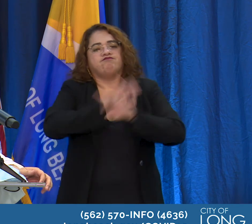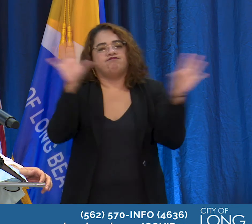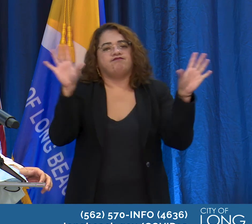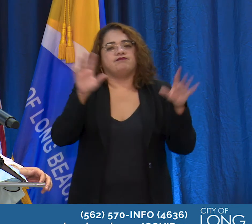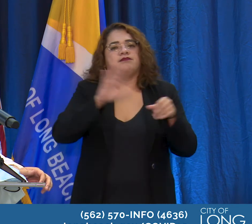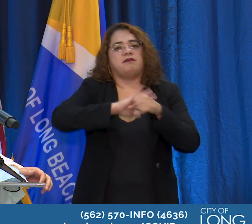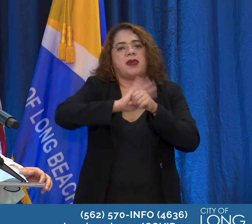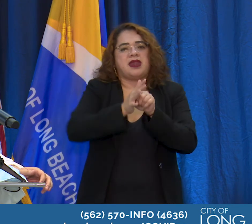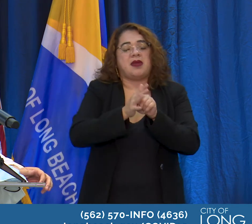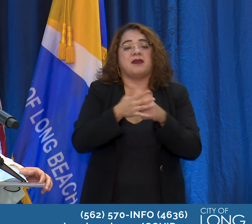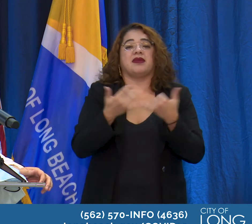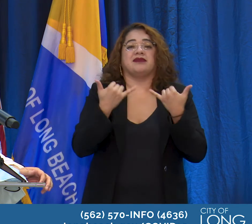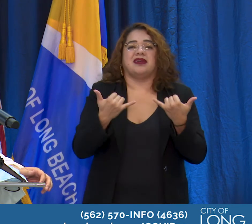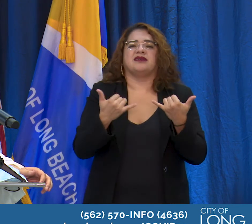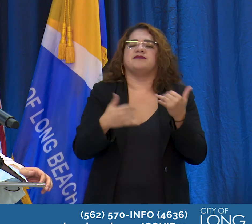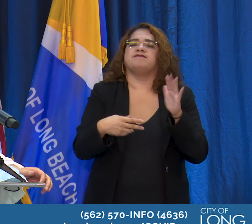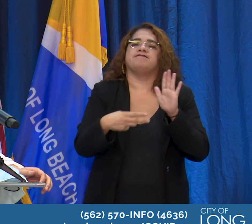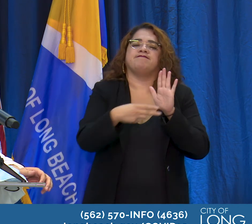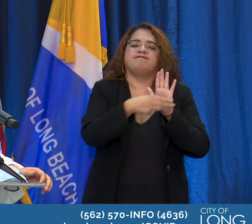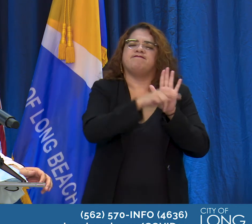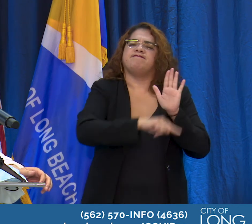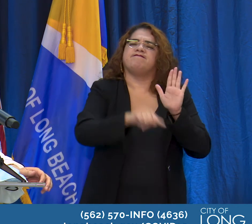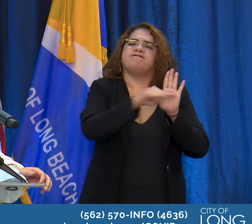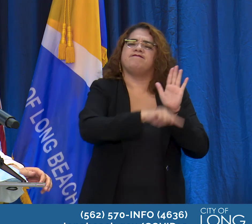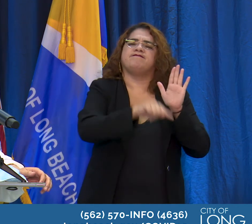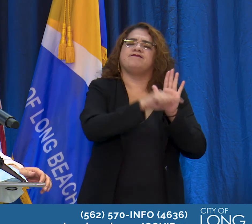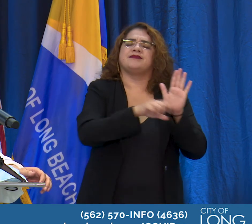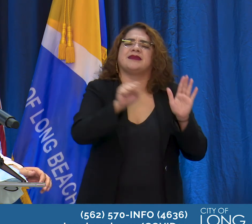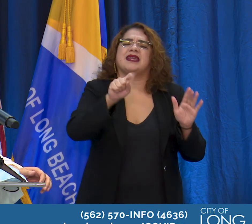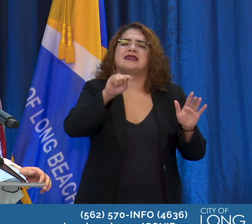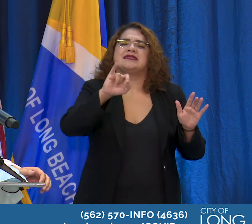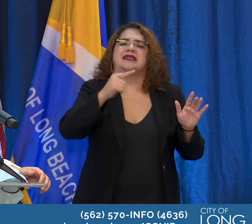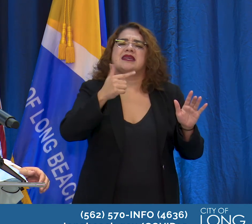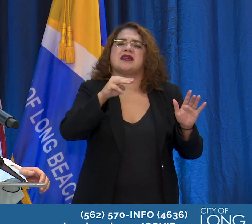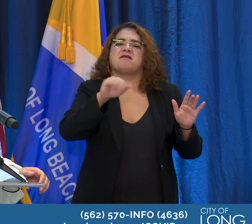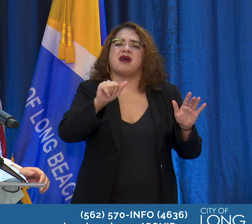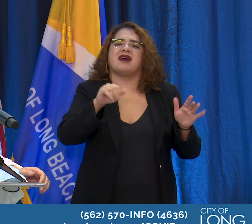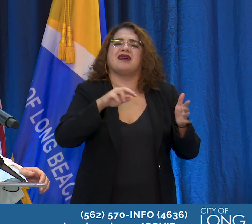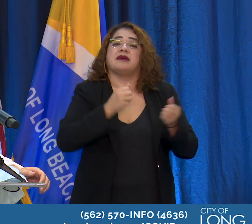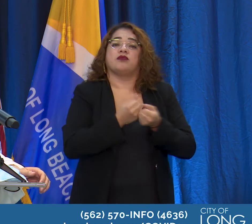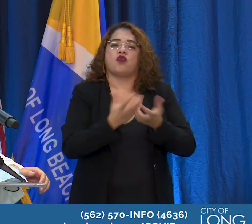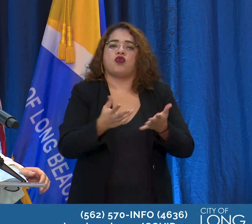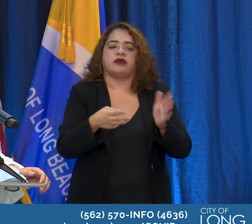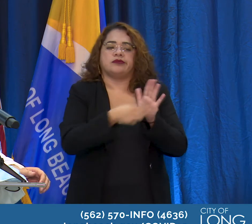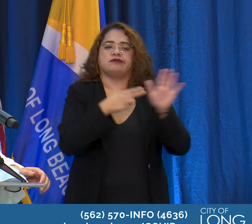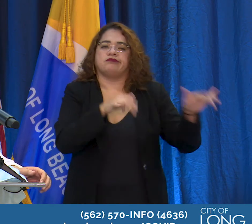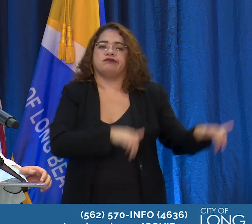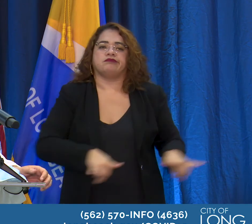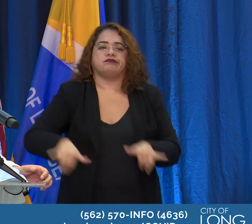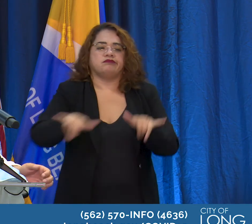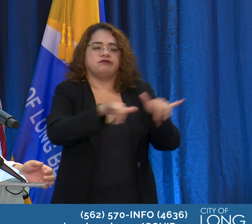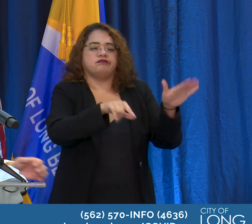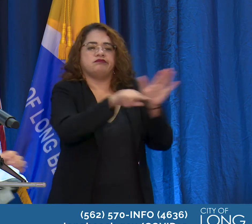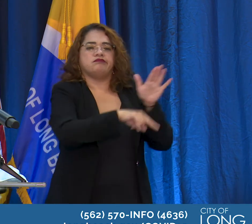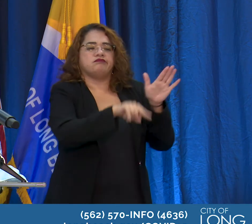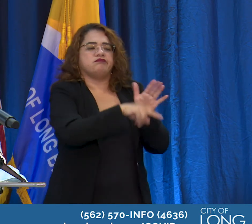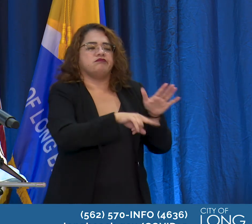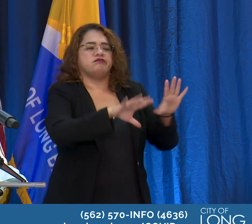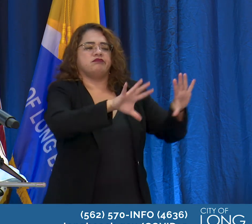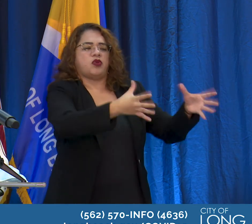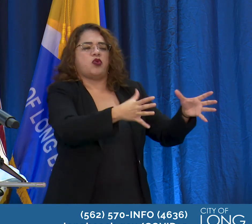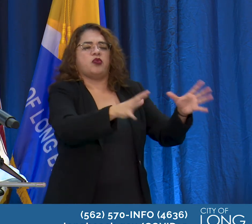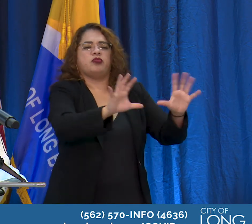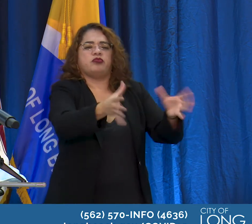puede llevar a etiquetado, estereotipos, discriminación y otros comportamientos negativos hacia